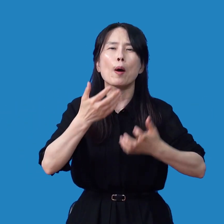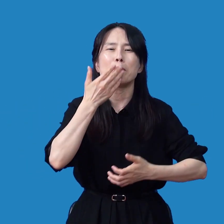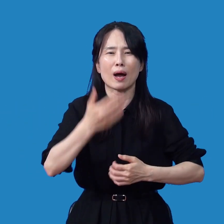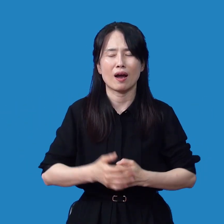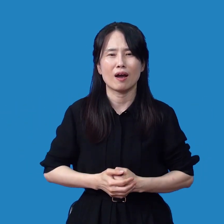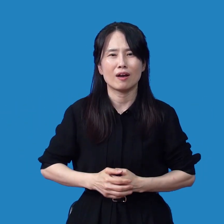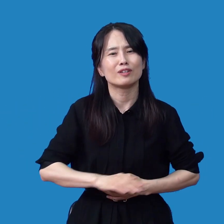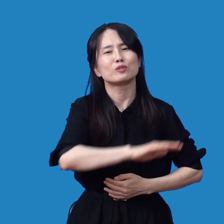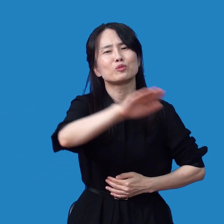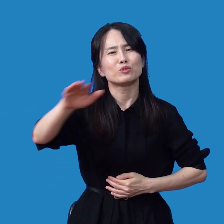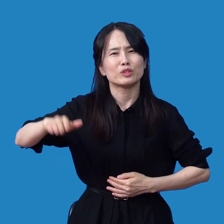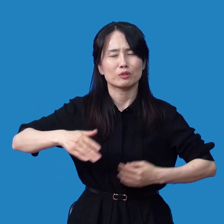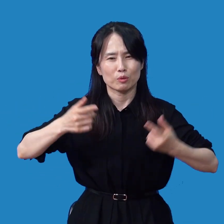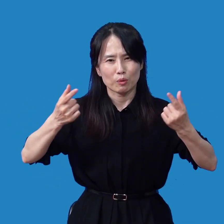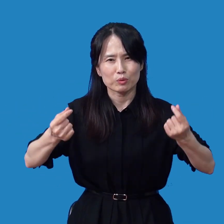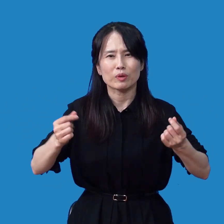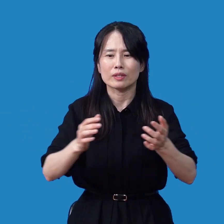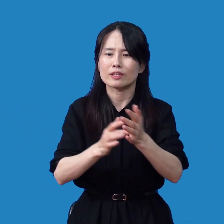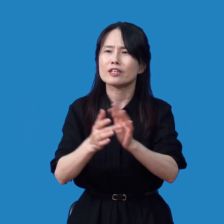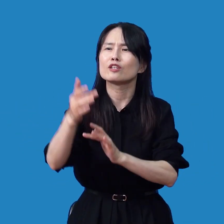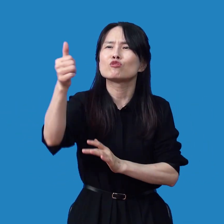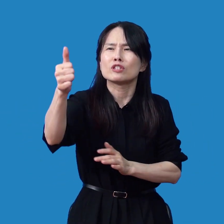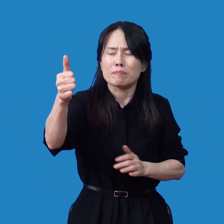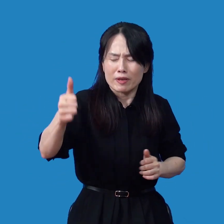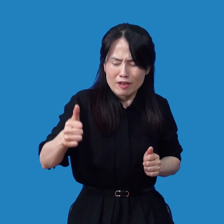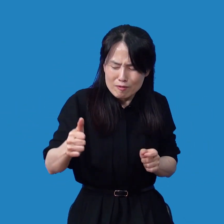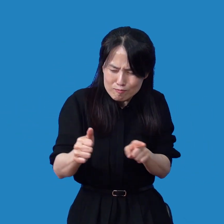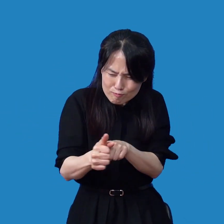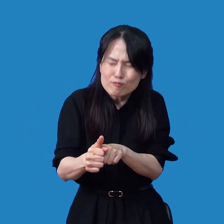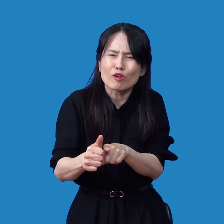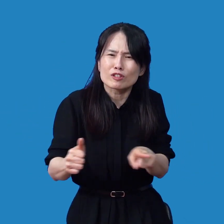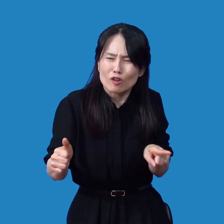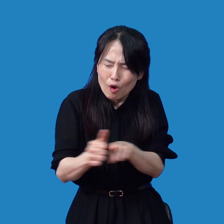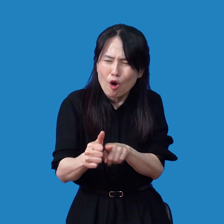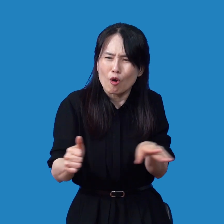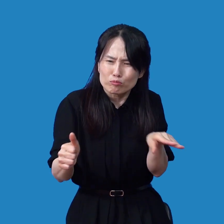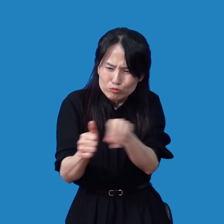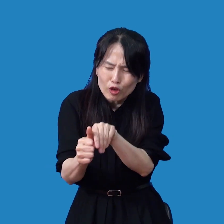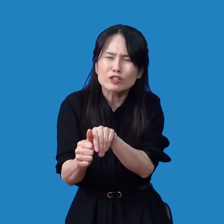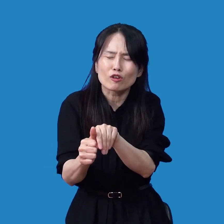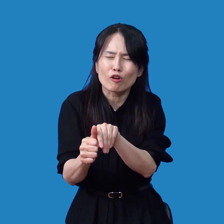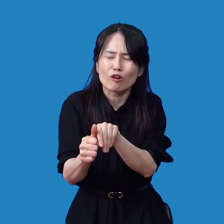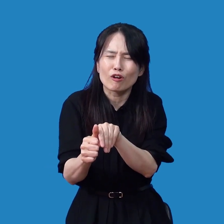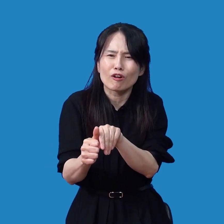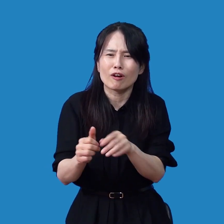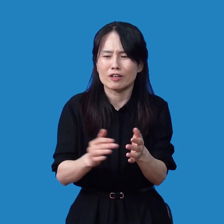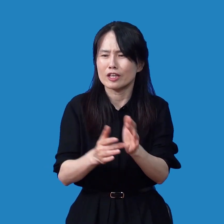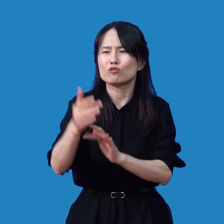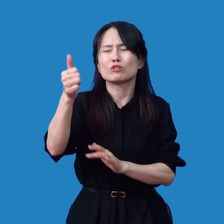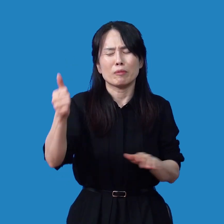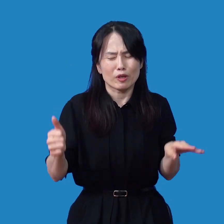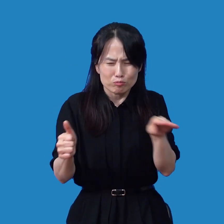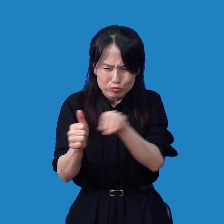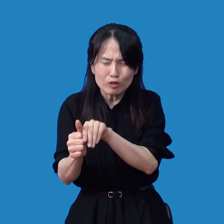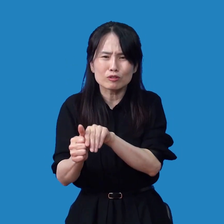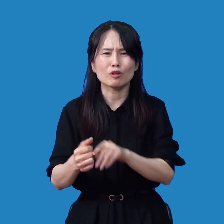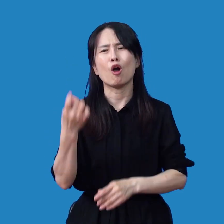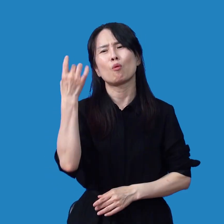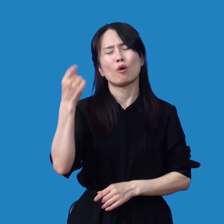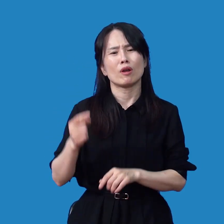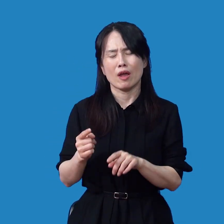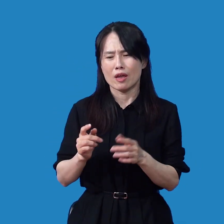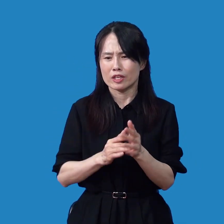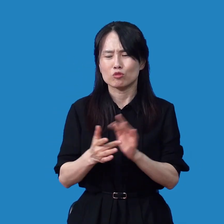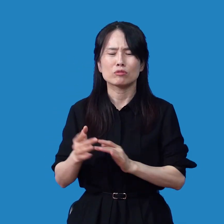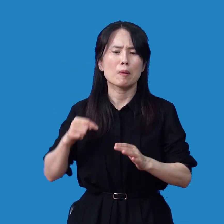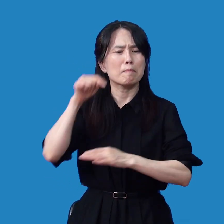우리도 마찬가지다. 예수님에게 붙어 있기만 하면 됩니다. 본래 예수님 밖에 있던